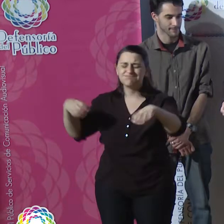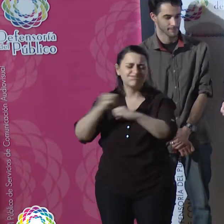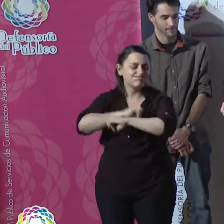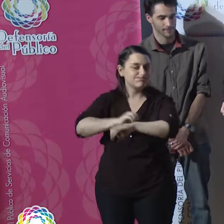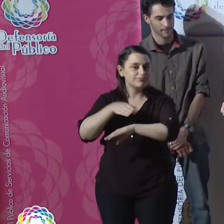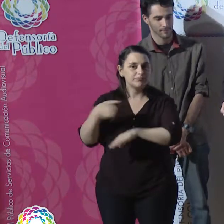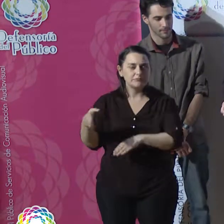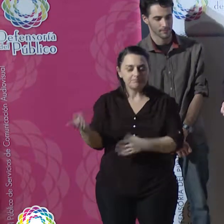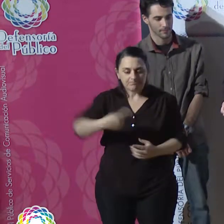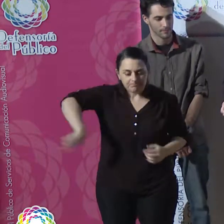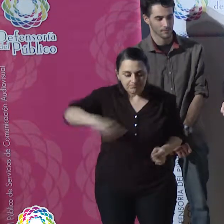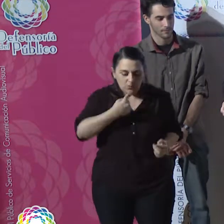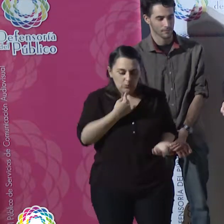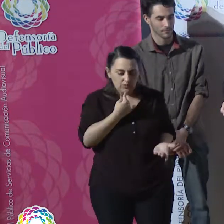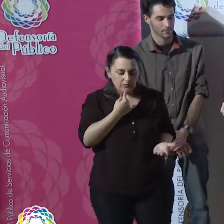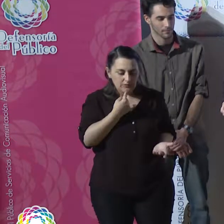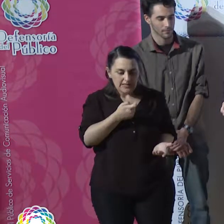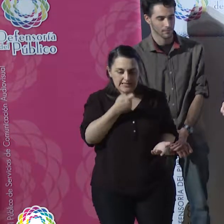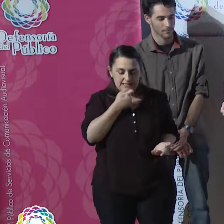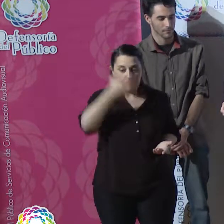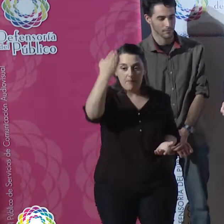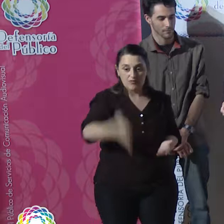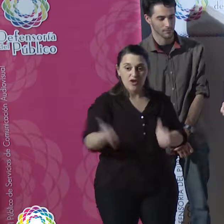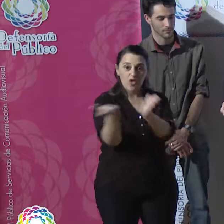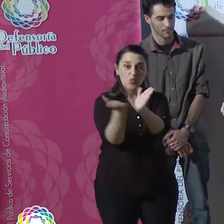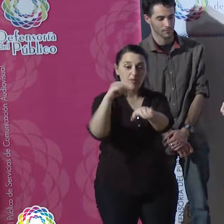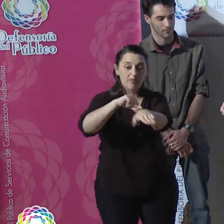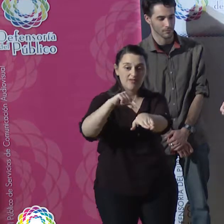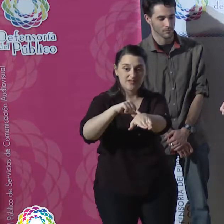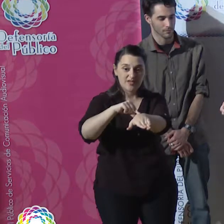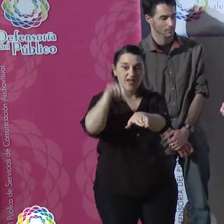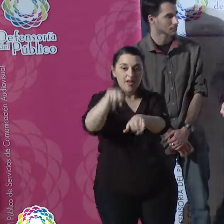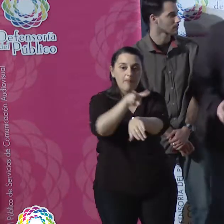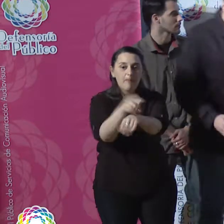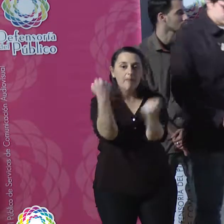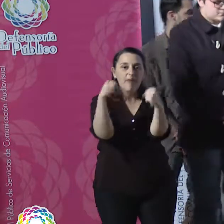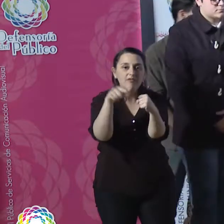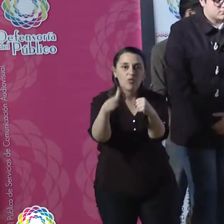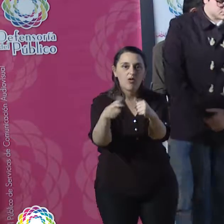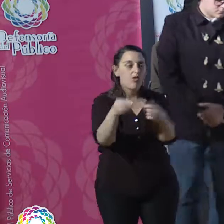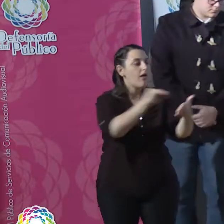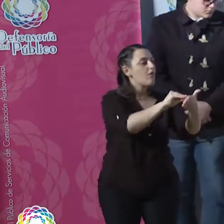cómo sería la formación de un estudiante de medicina o un abogado sin poder realizar prácticas previas